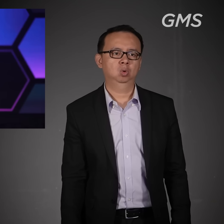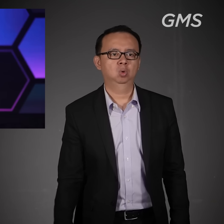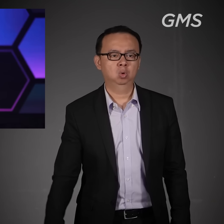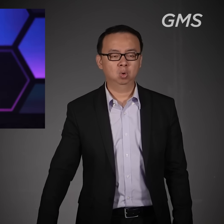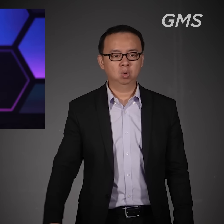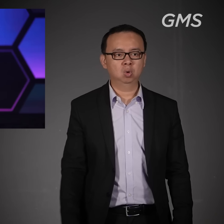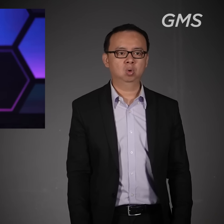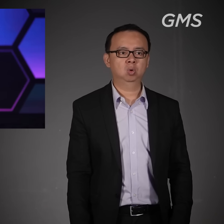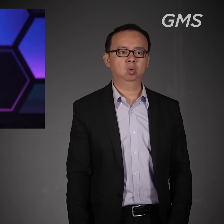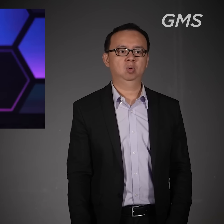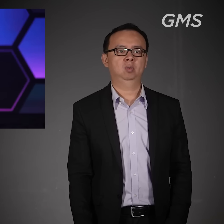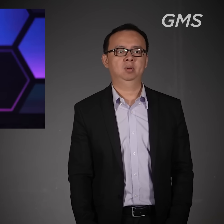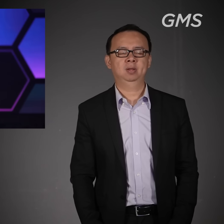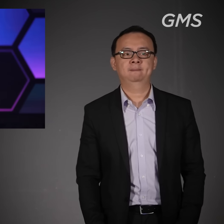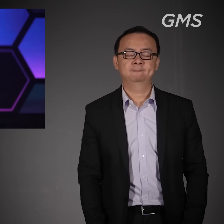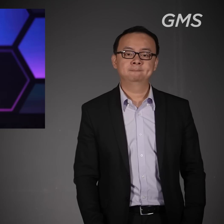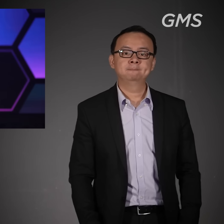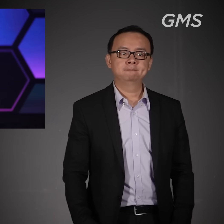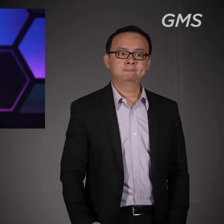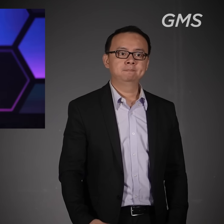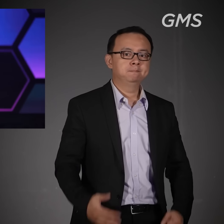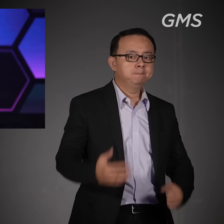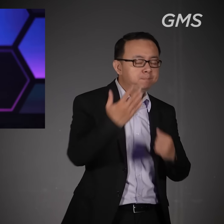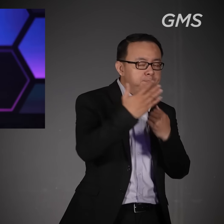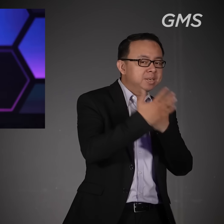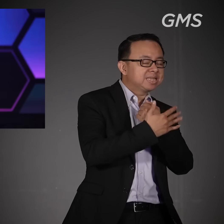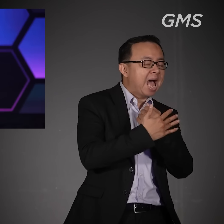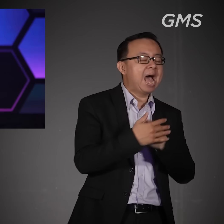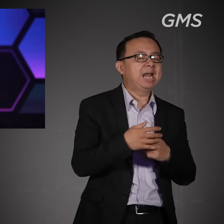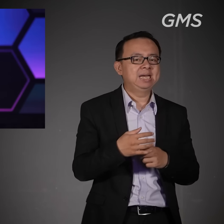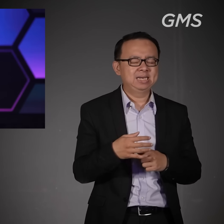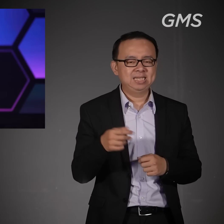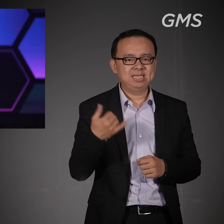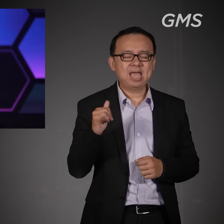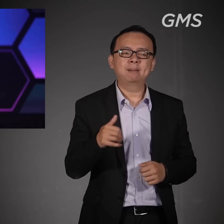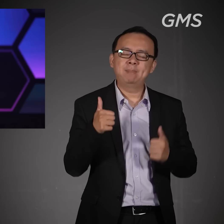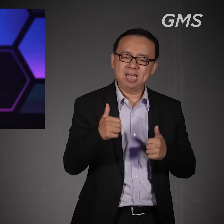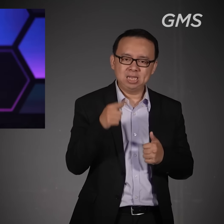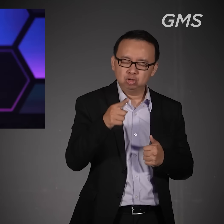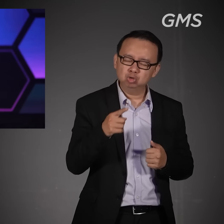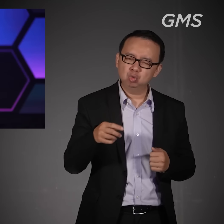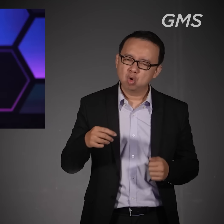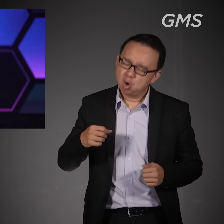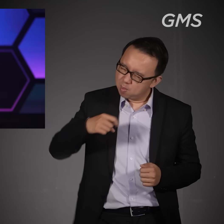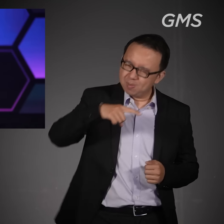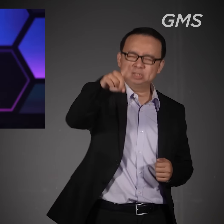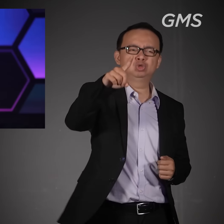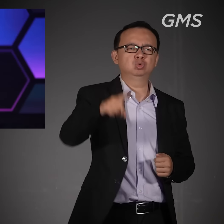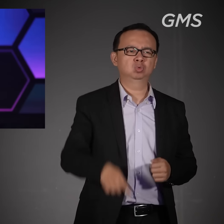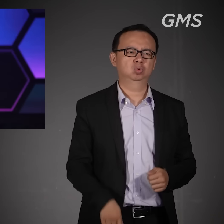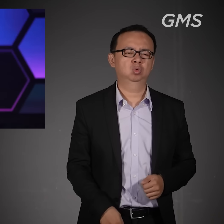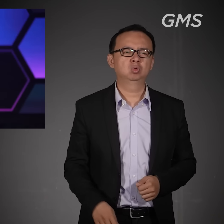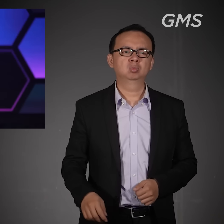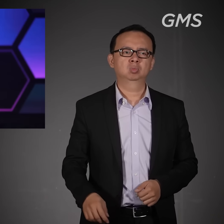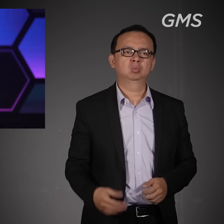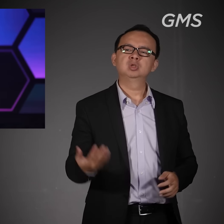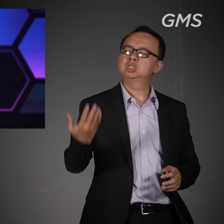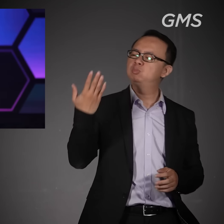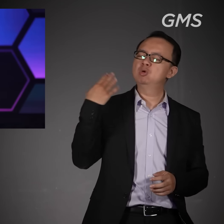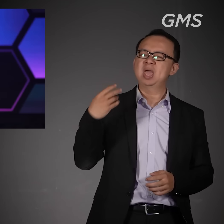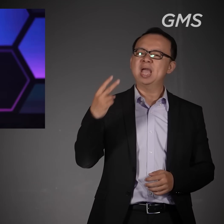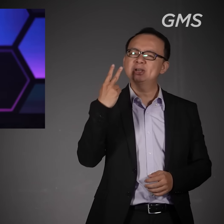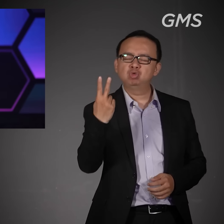menyerbu. Ini bukan berarti gegabah atau terburu-buru. Sekali lagi, sebelum nomor 3, ada nomor 2 dulu. Persiapkan diri, berarti